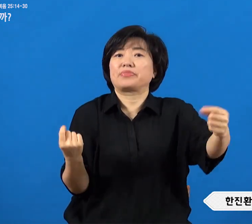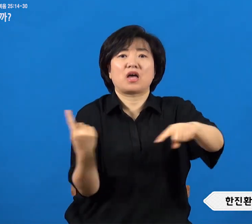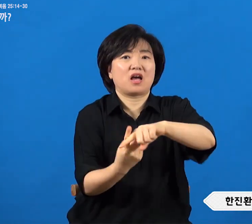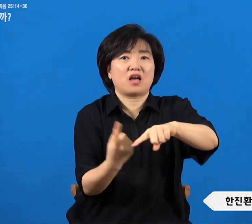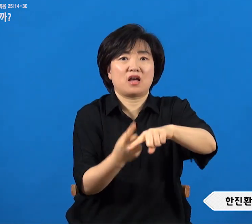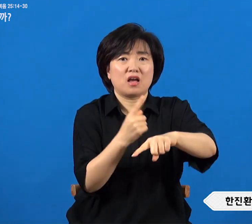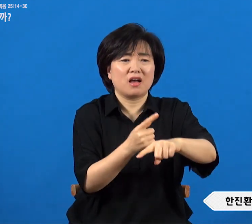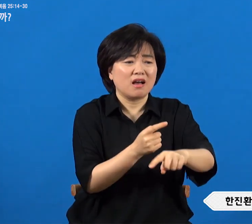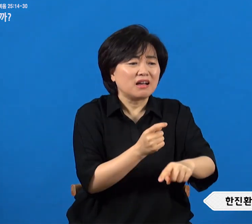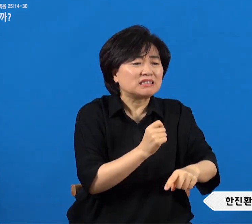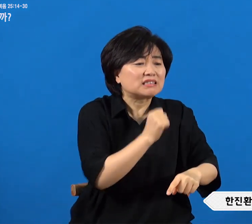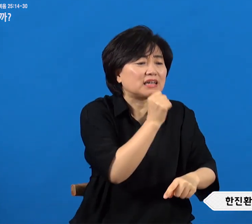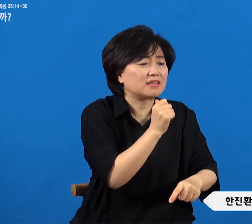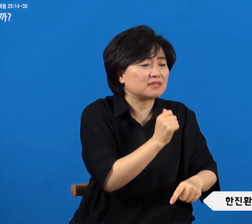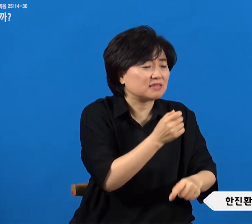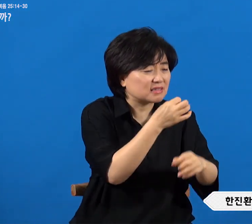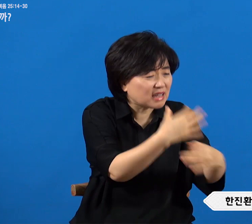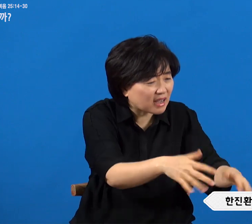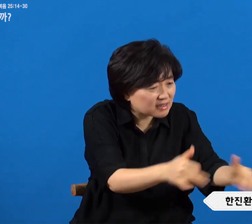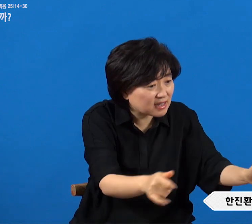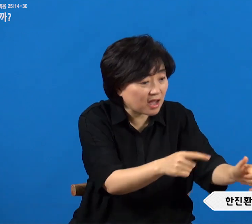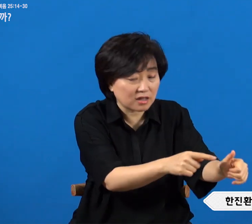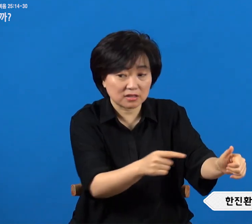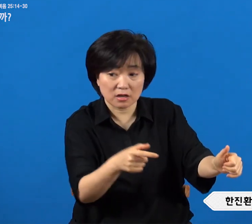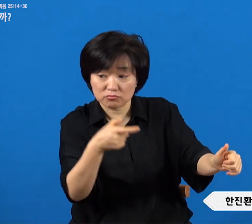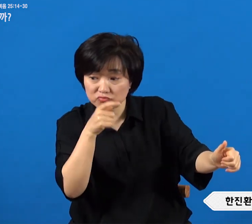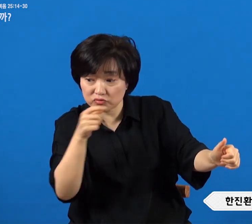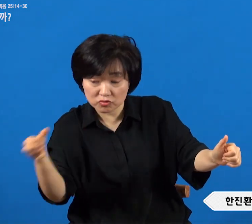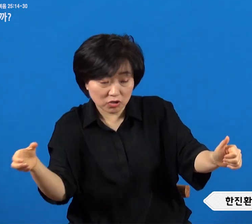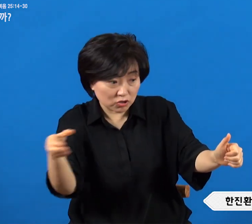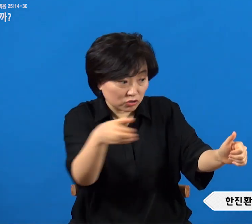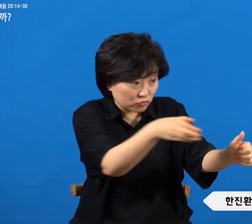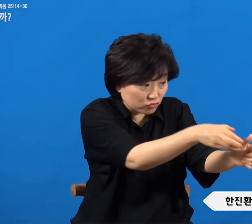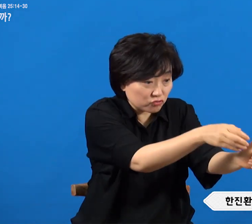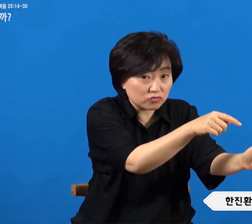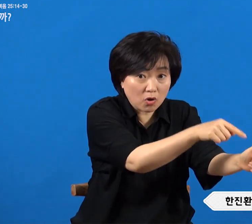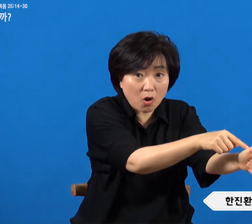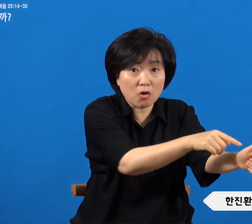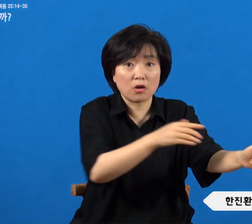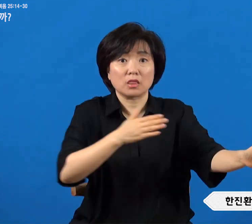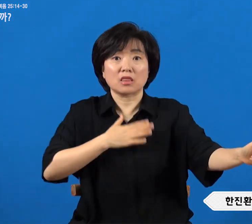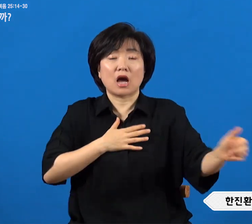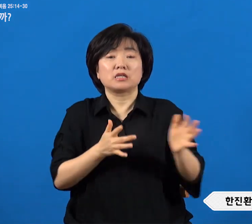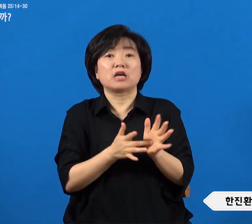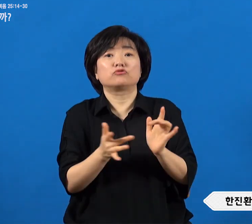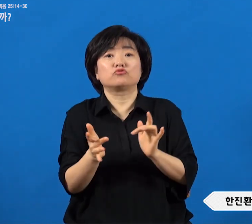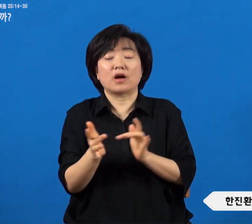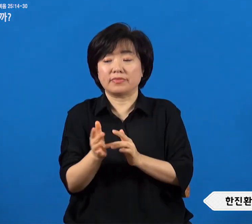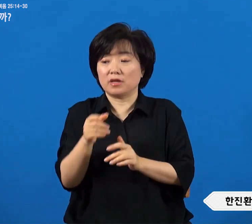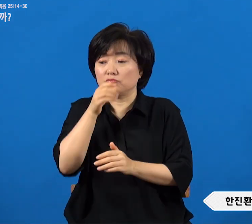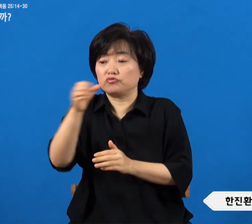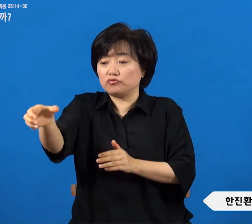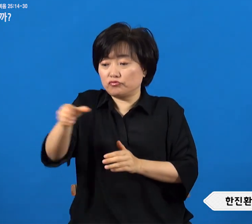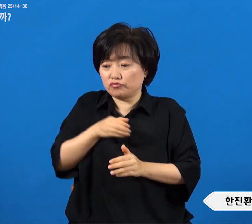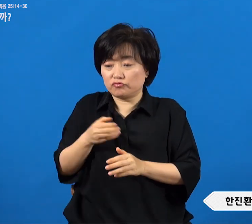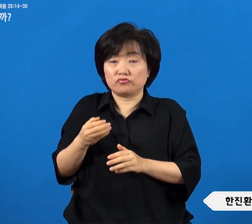주님은 결코 큰 성과, 무슨 큰 업적, 성공주의 그런 것을 보지 않는다는